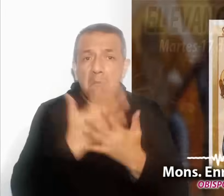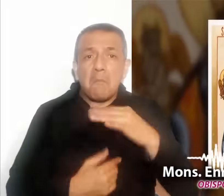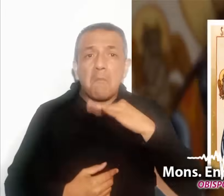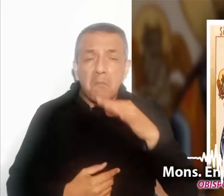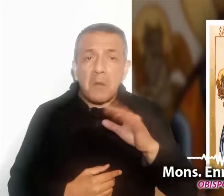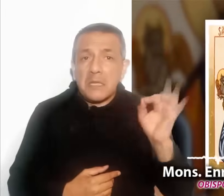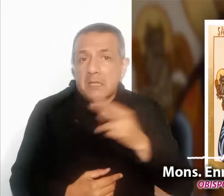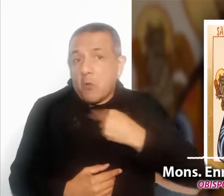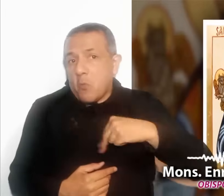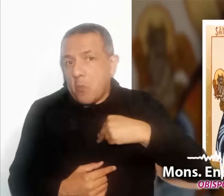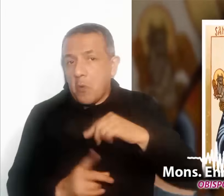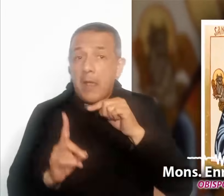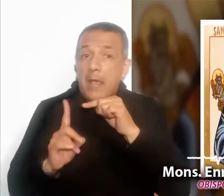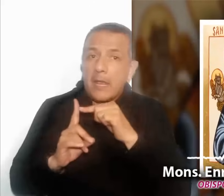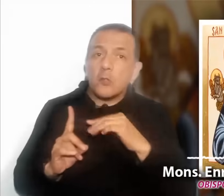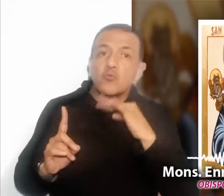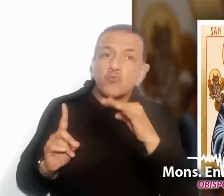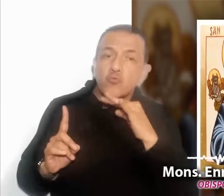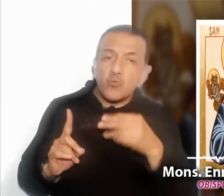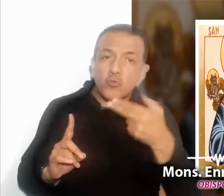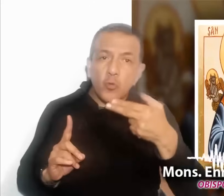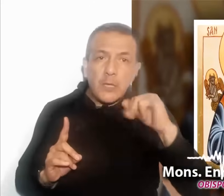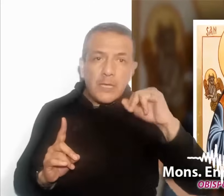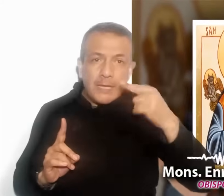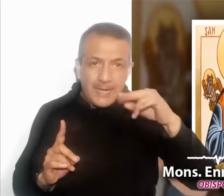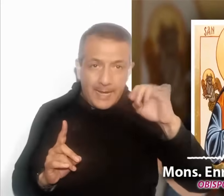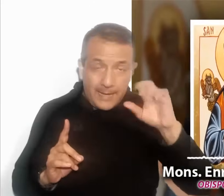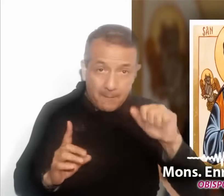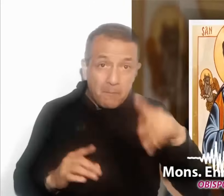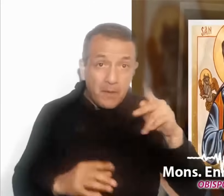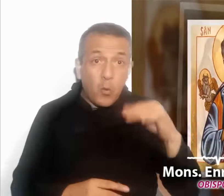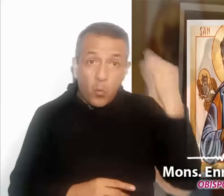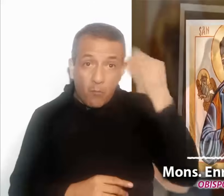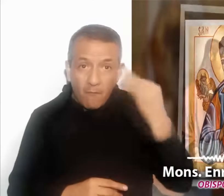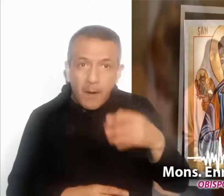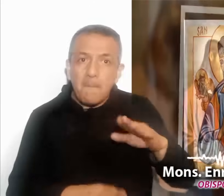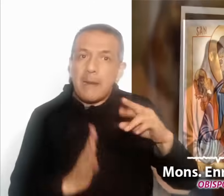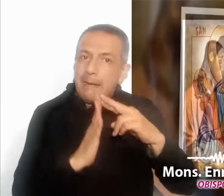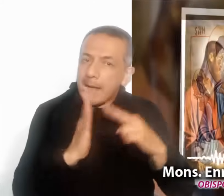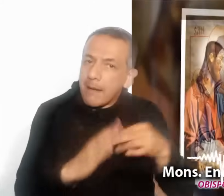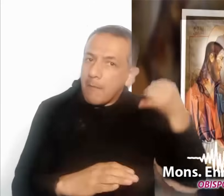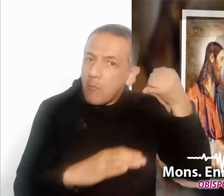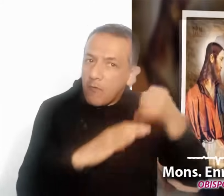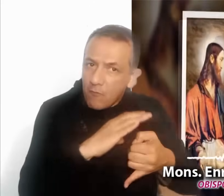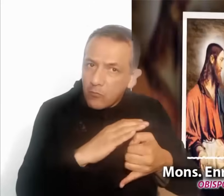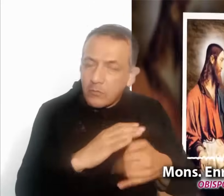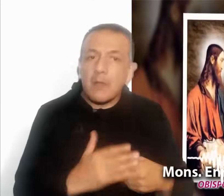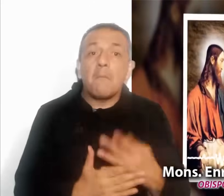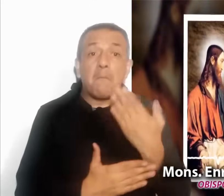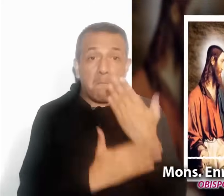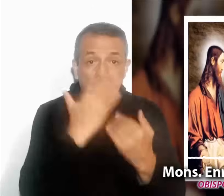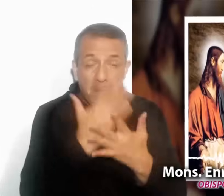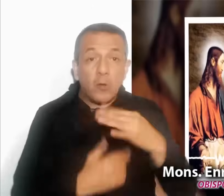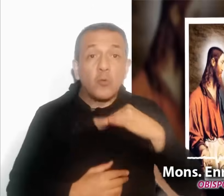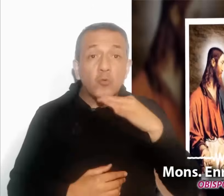nosotros se nos ocurriría que sería falta de higiene, pero los fariseos van mucho más allá. No se trata de que las manos